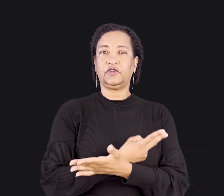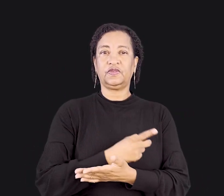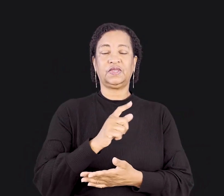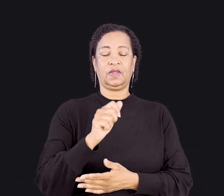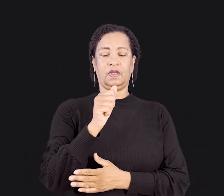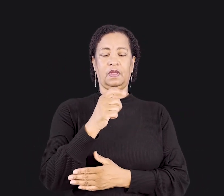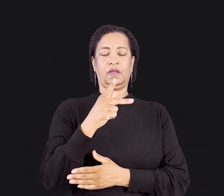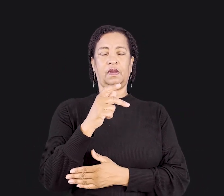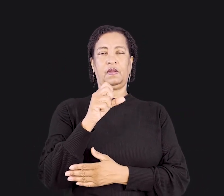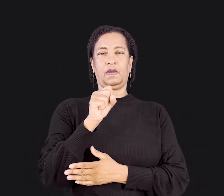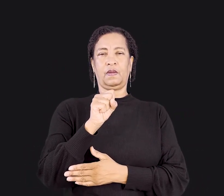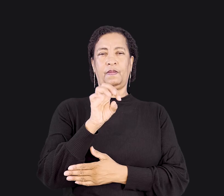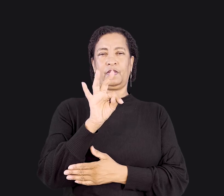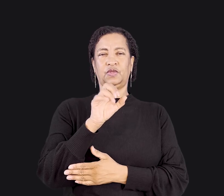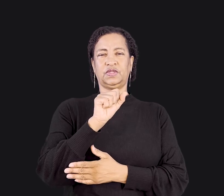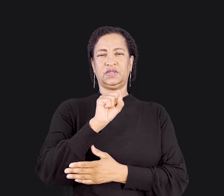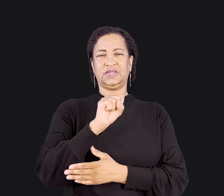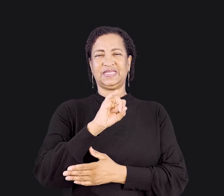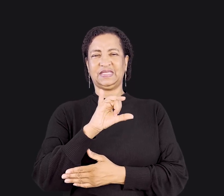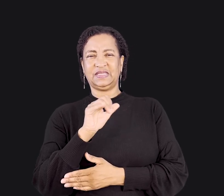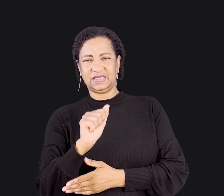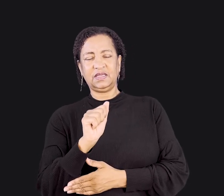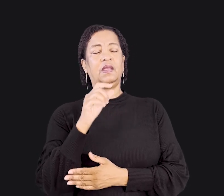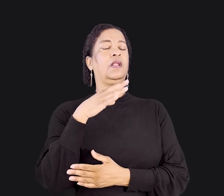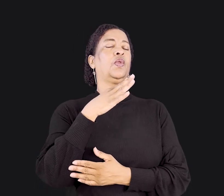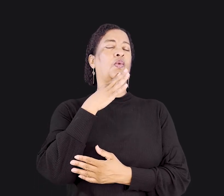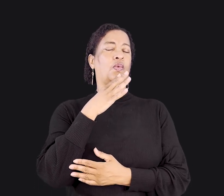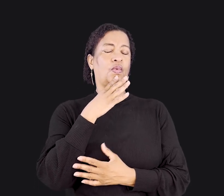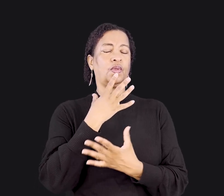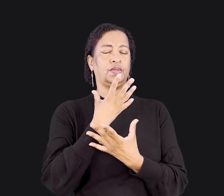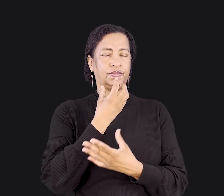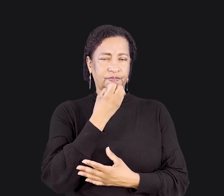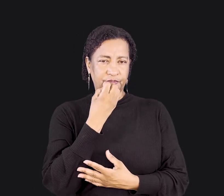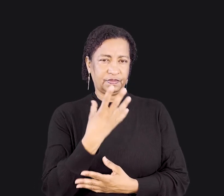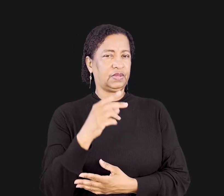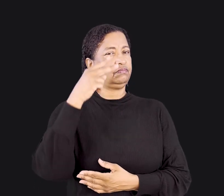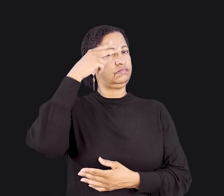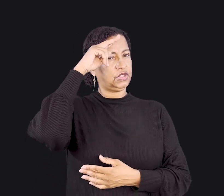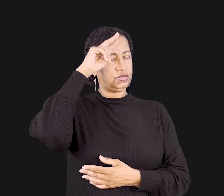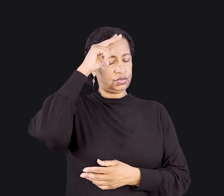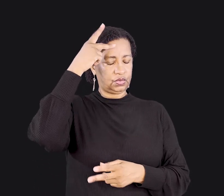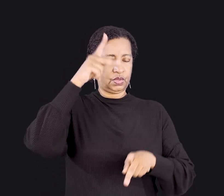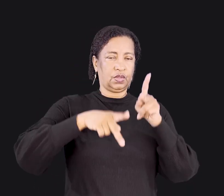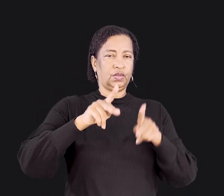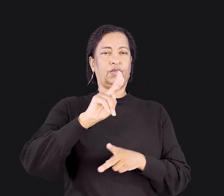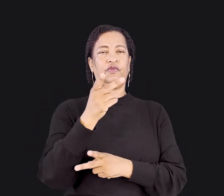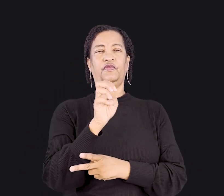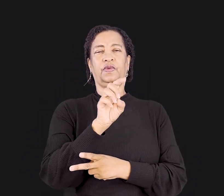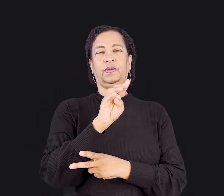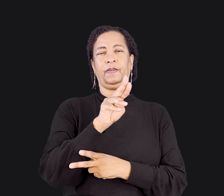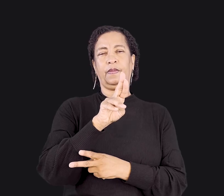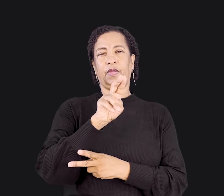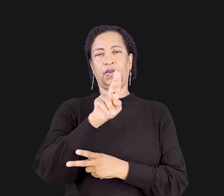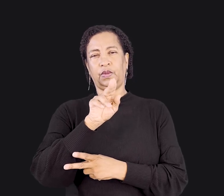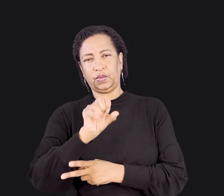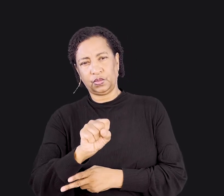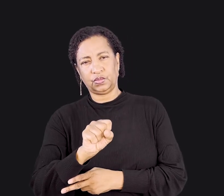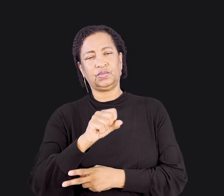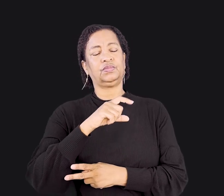era apostasia. E Paulo conhecia muito bem a história dos hebreus. O seu primeiro sermão em Atos 13 contém